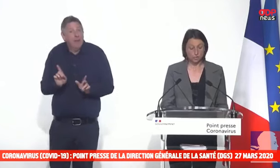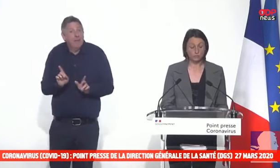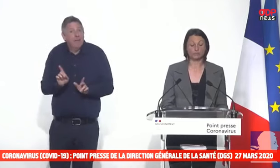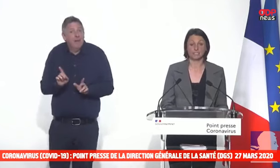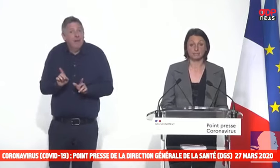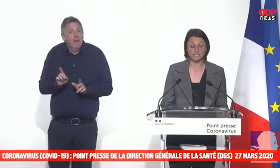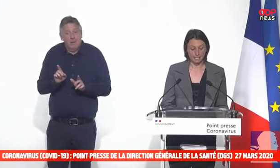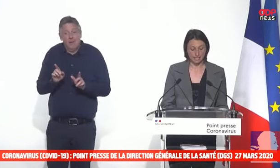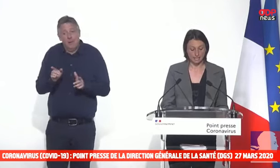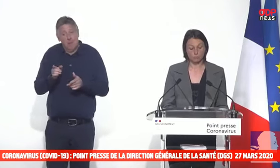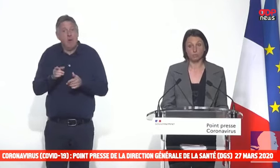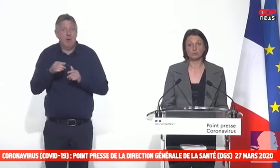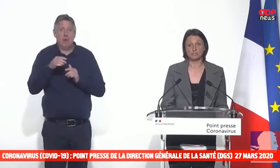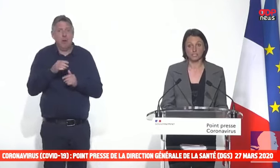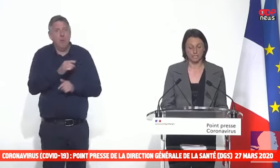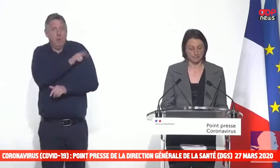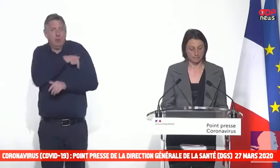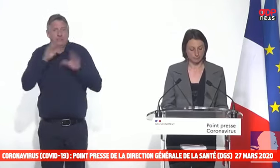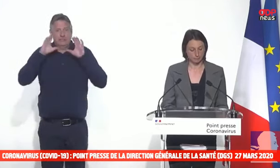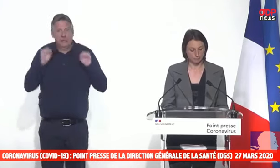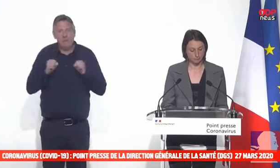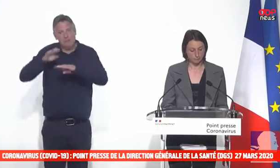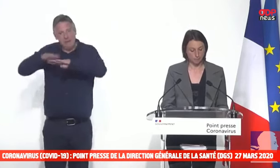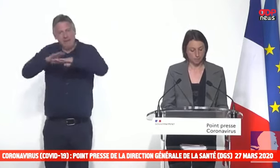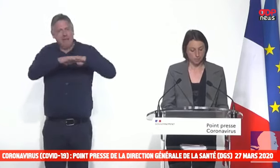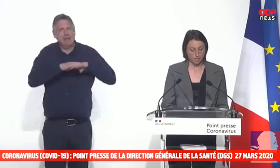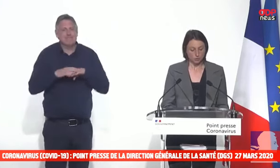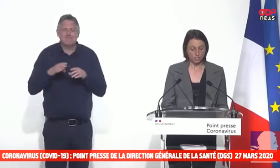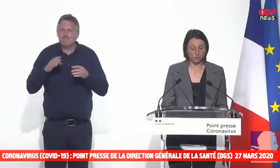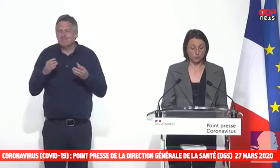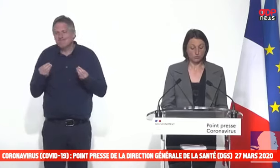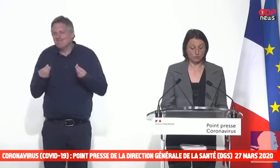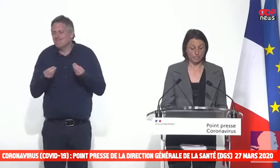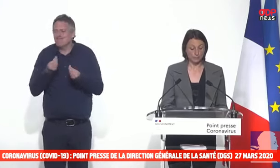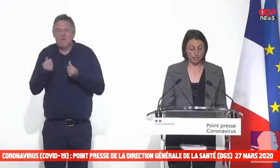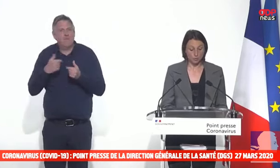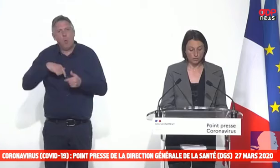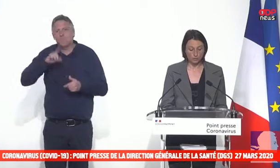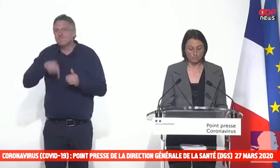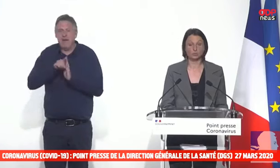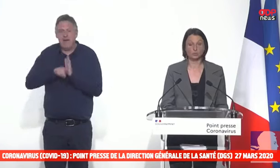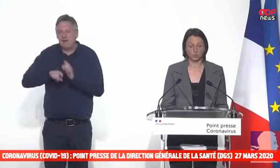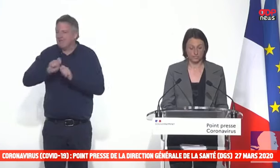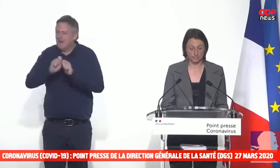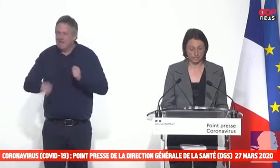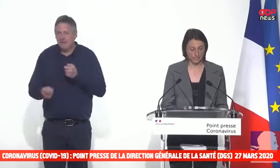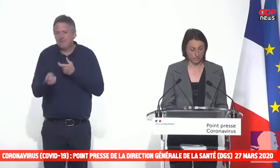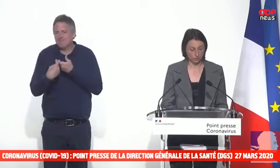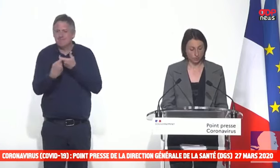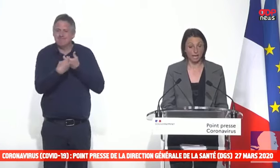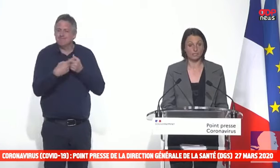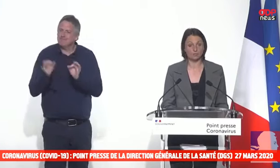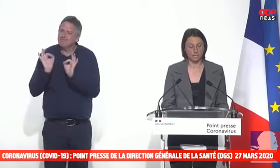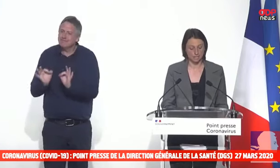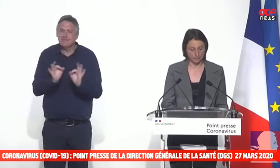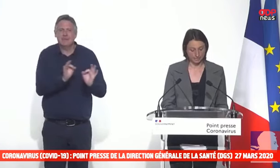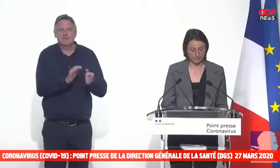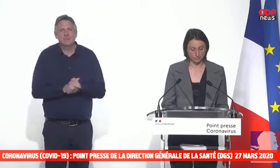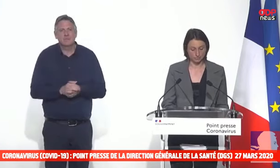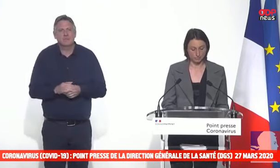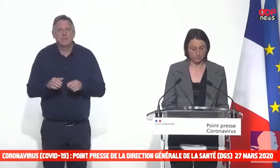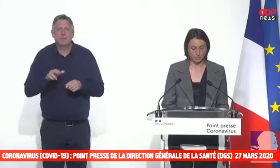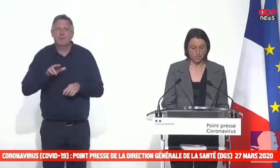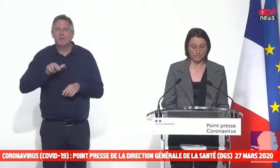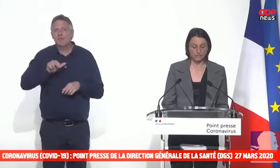l'ordre sont là pour faire respecter les règles, même dans ces quartiers. Nous avons renforcé par la loi sur l'état d'urgence sanitaire notre arsenal